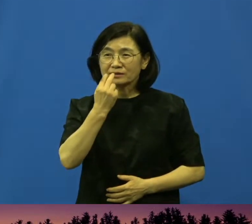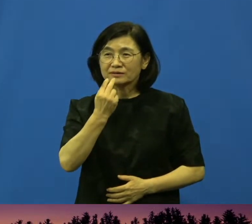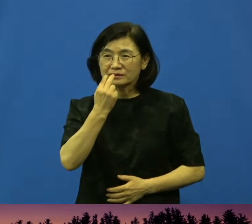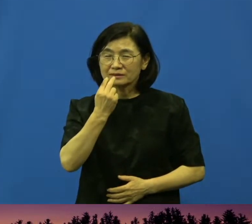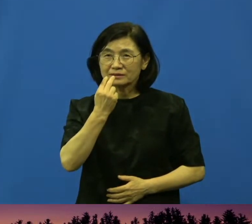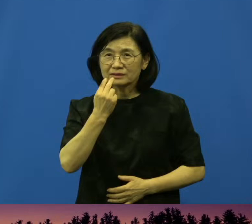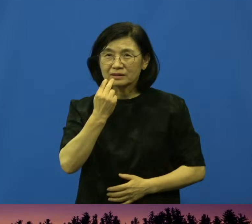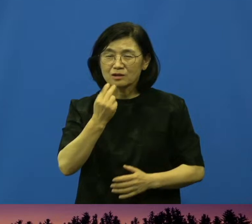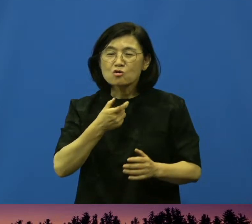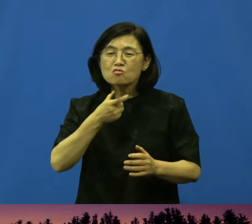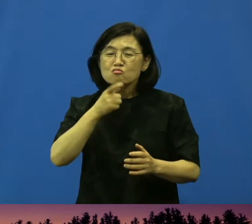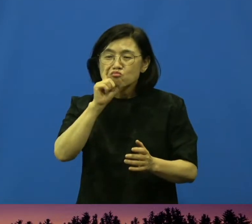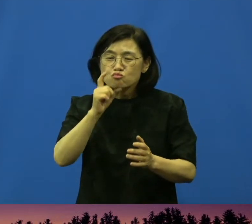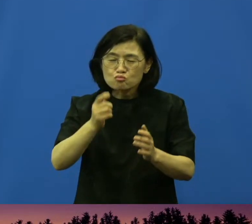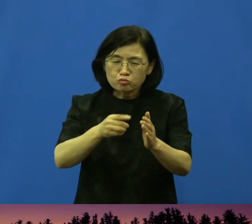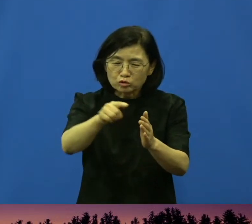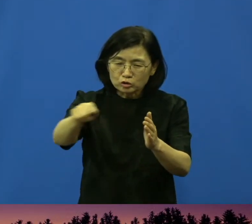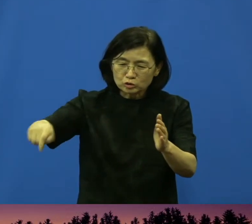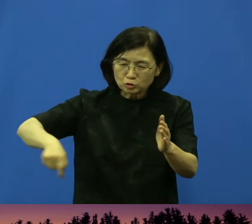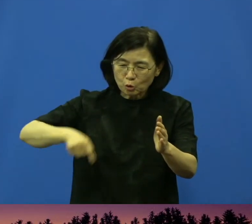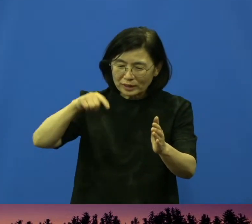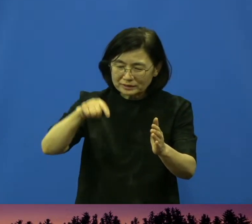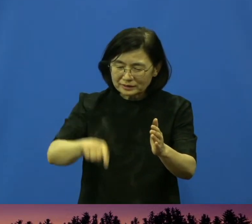그 발부둥이지 살아있는 게 아니잖아요.